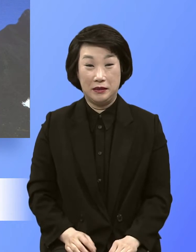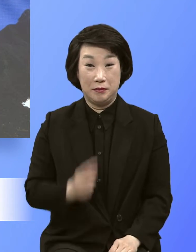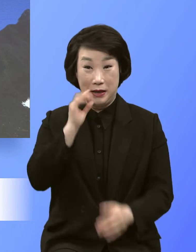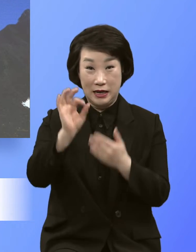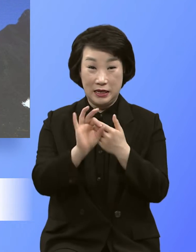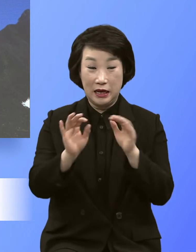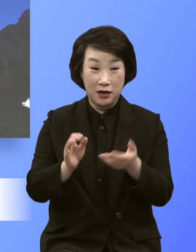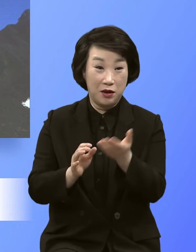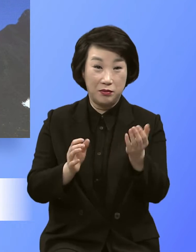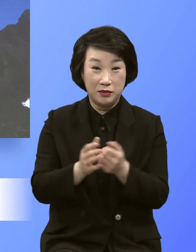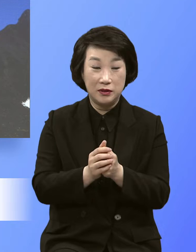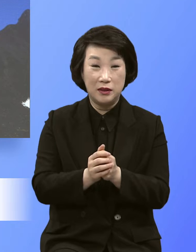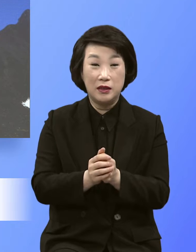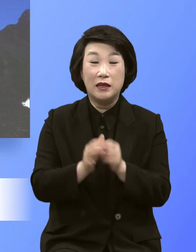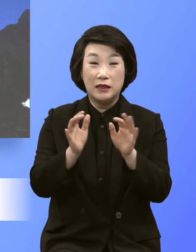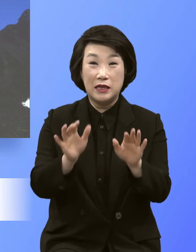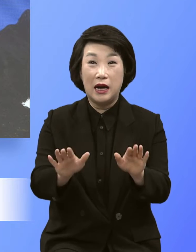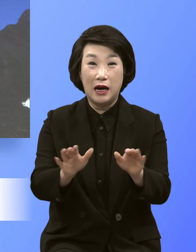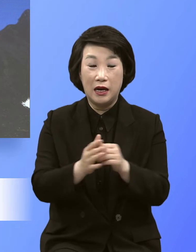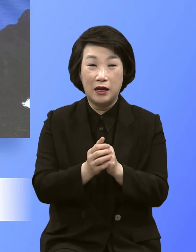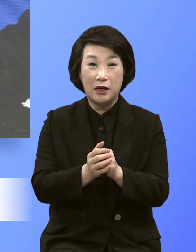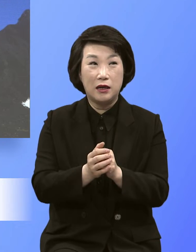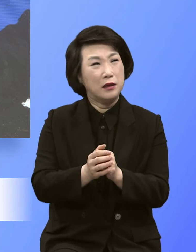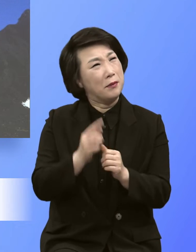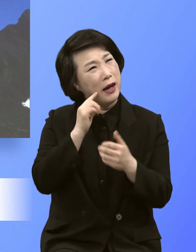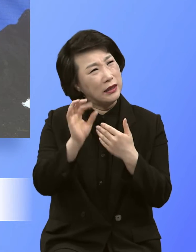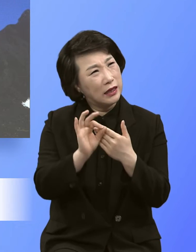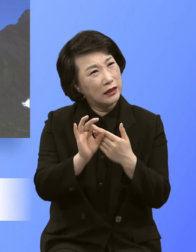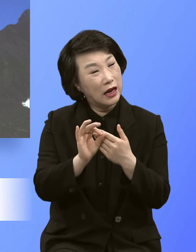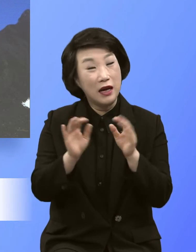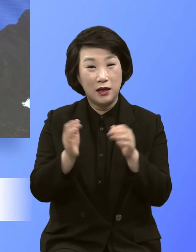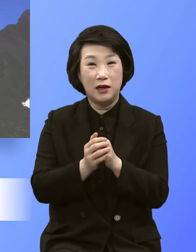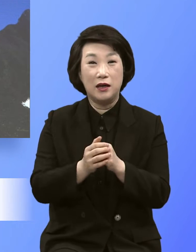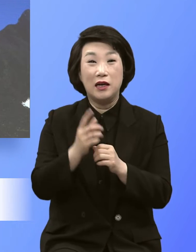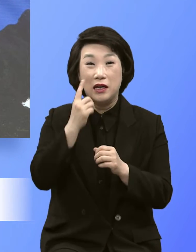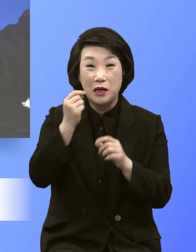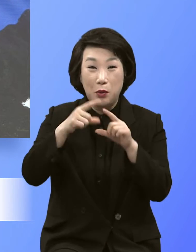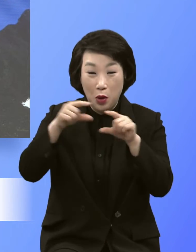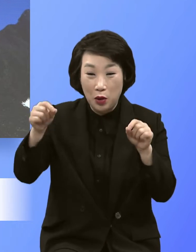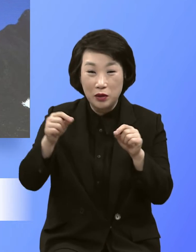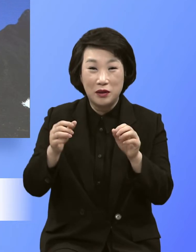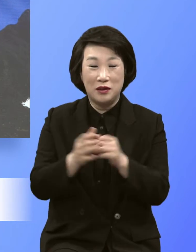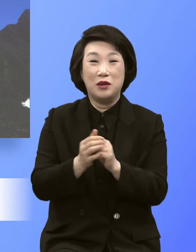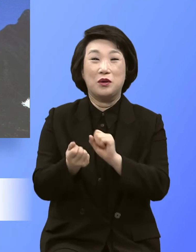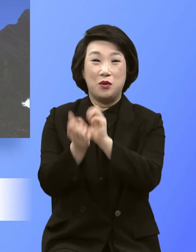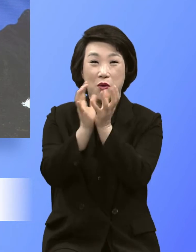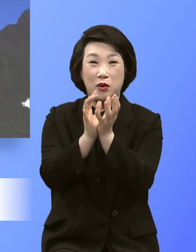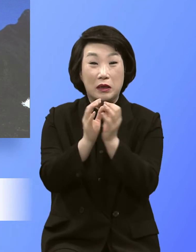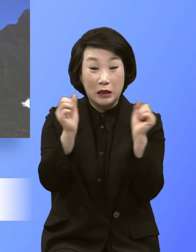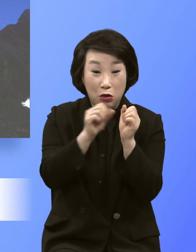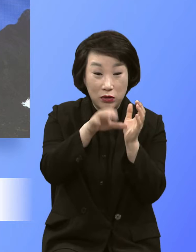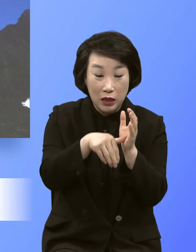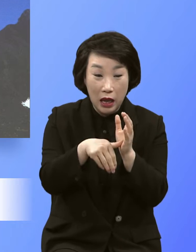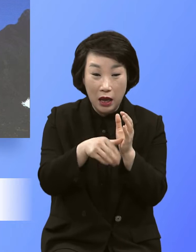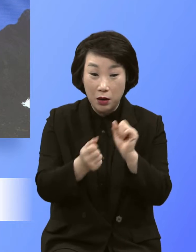만약에 사구라꽃이 초겨울에 핀다면 아마